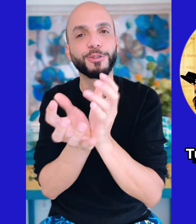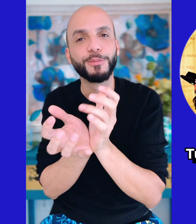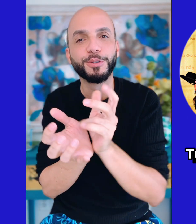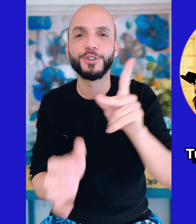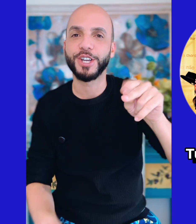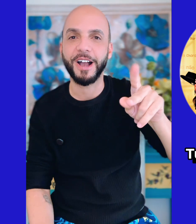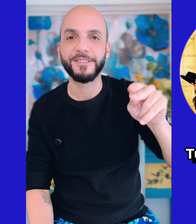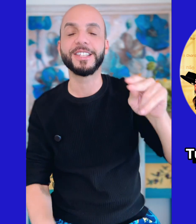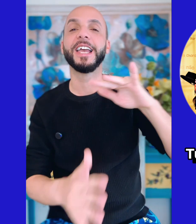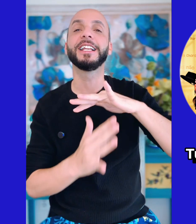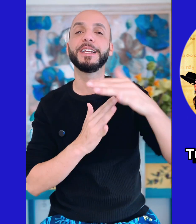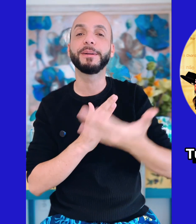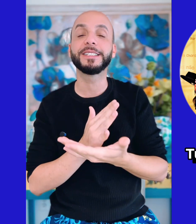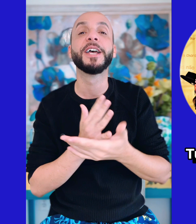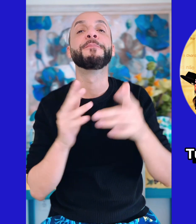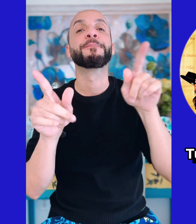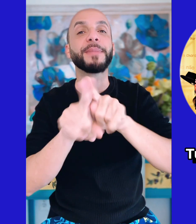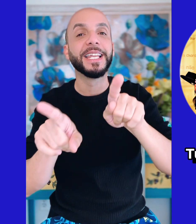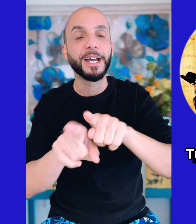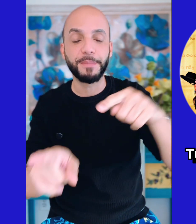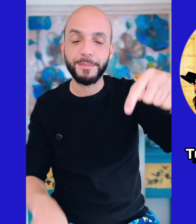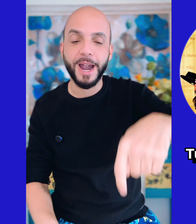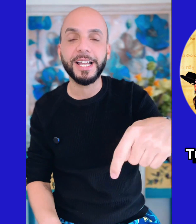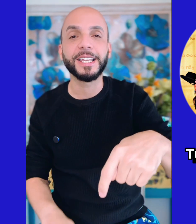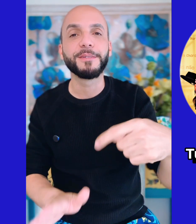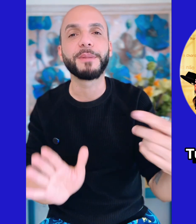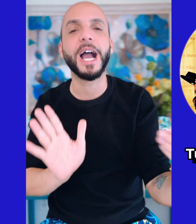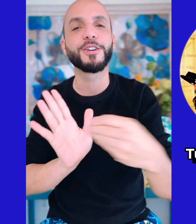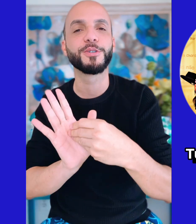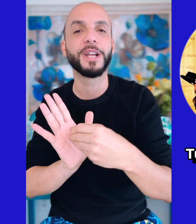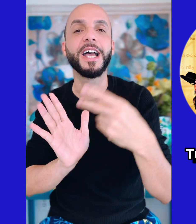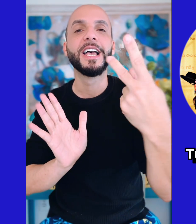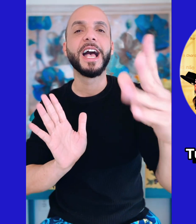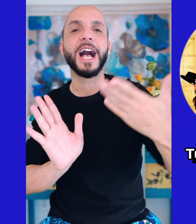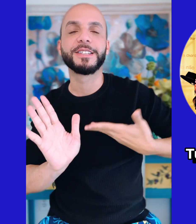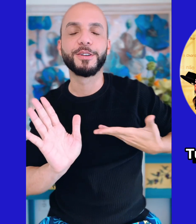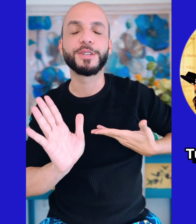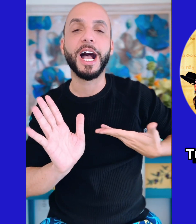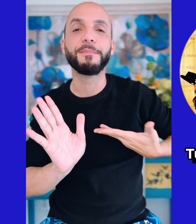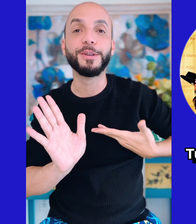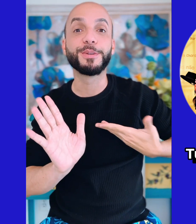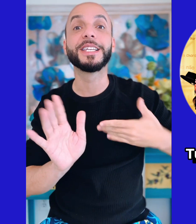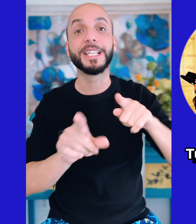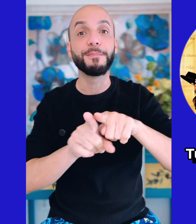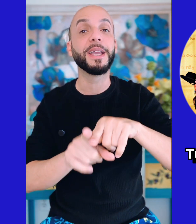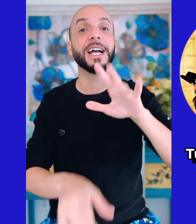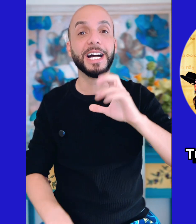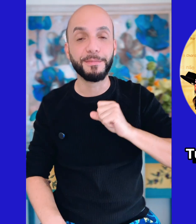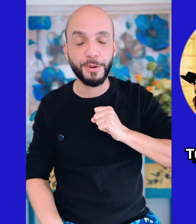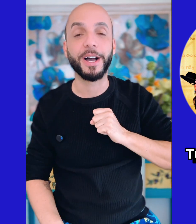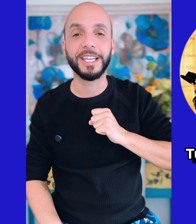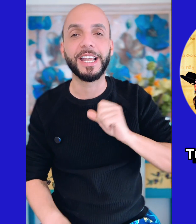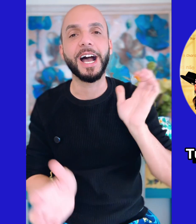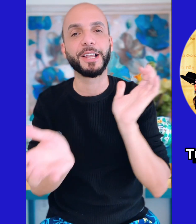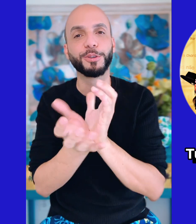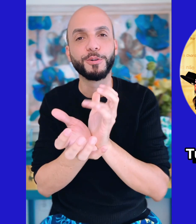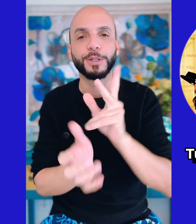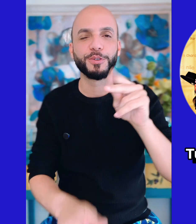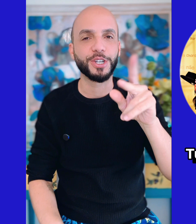turma do Chaves em Libras. E também marque aqui embaixo, né, seus amigos que também amam aí, né, a turma do